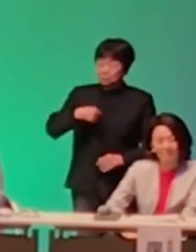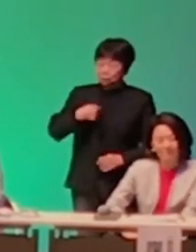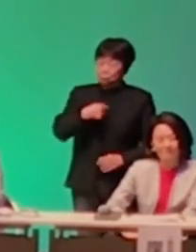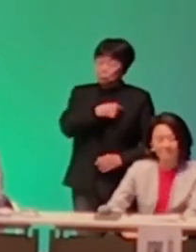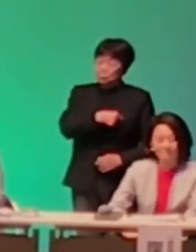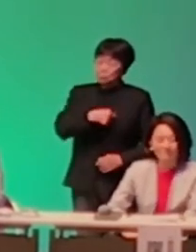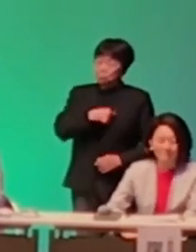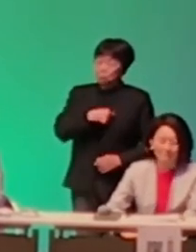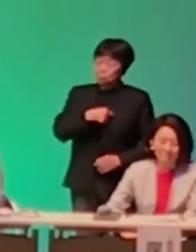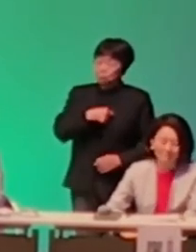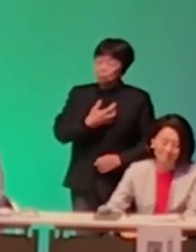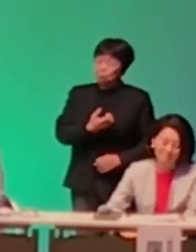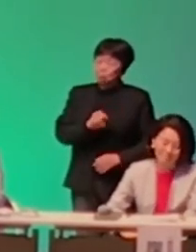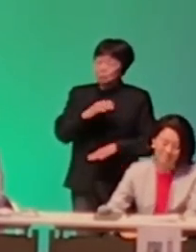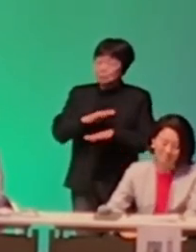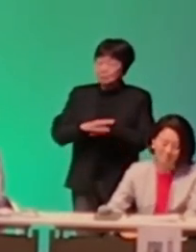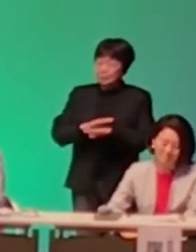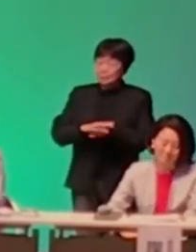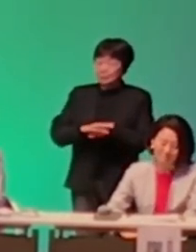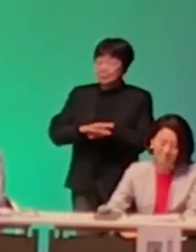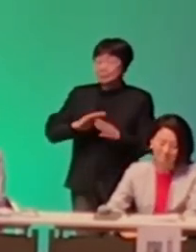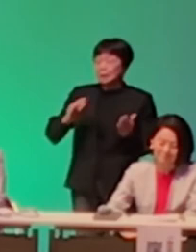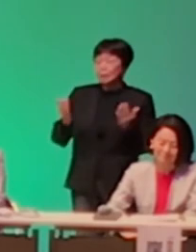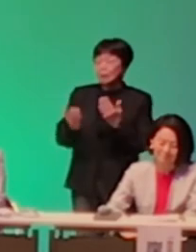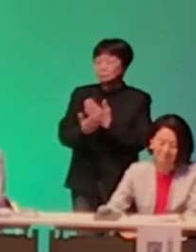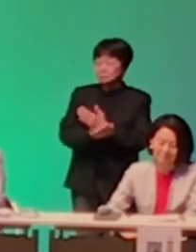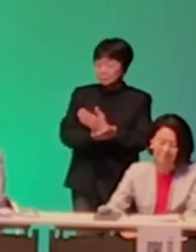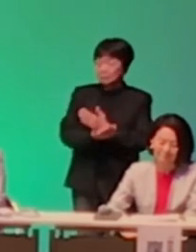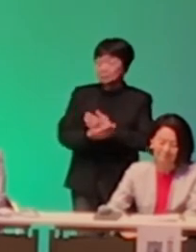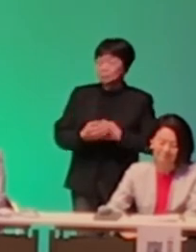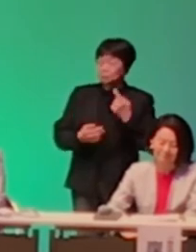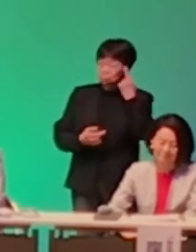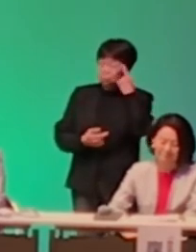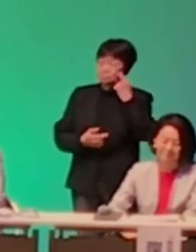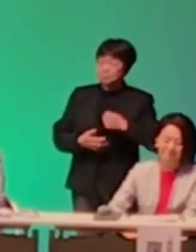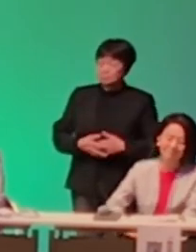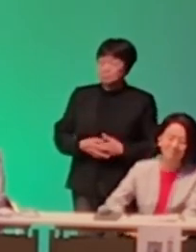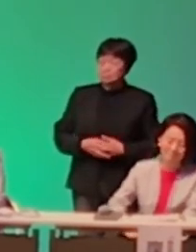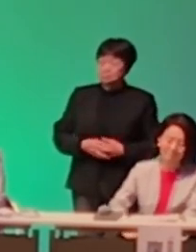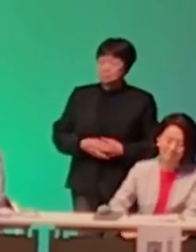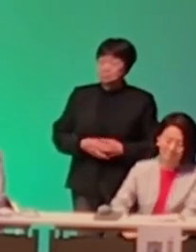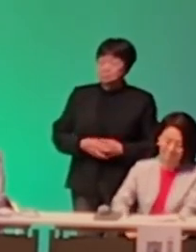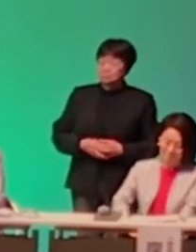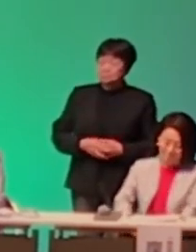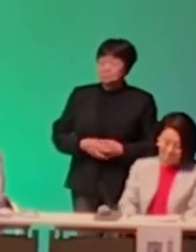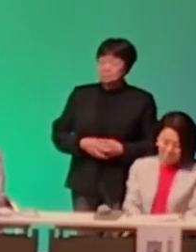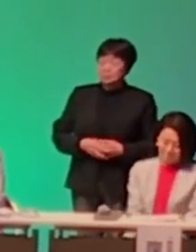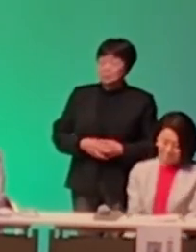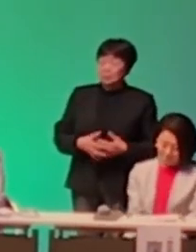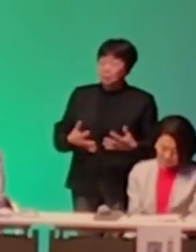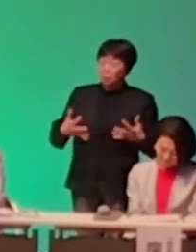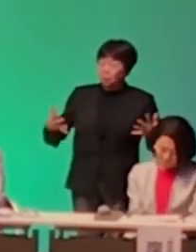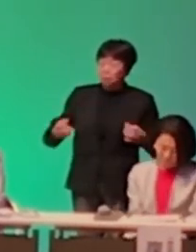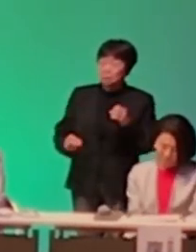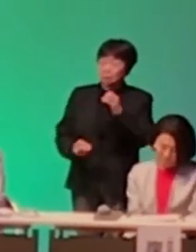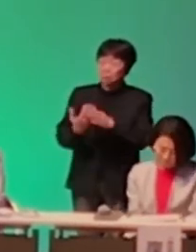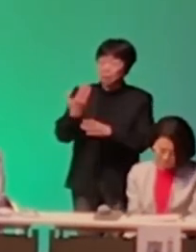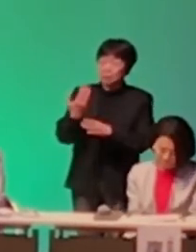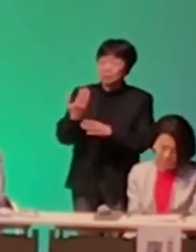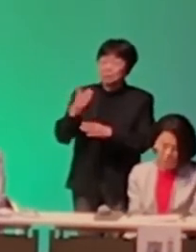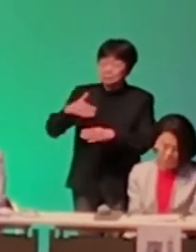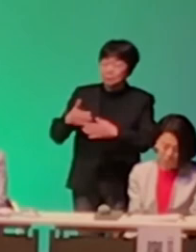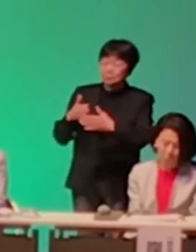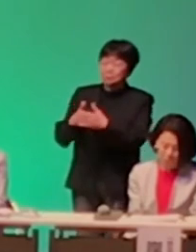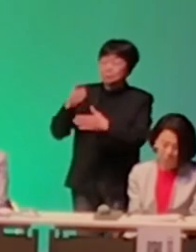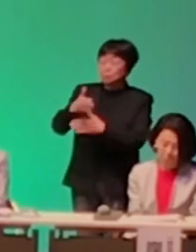の持ちようなのかなっていうところで、変わっていったっていうことがありました。特に何か大きなことがあってそこで乗り越えた